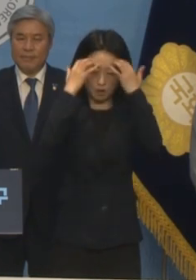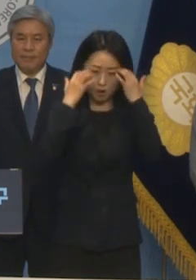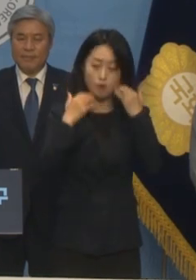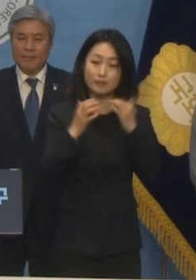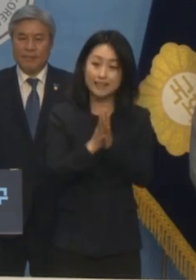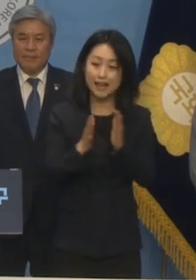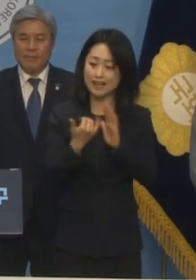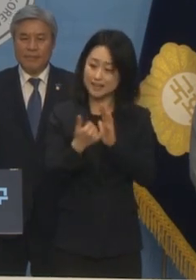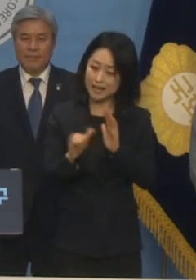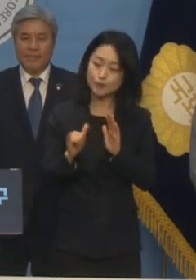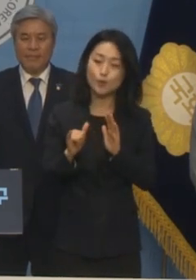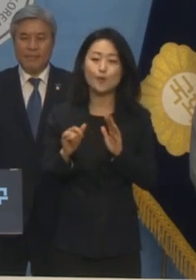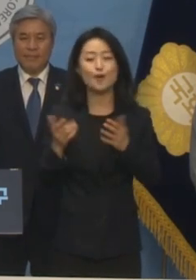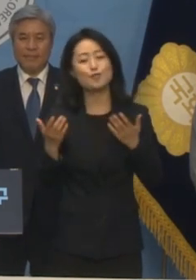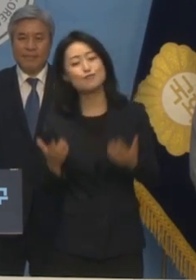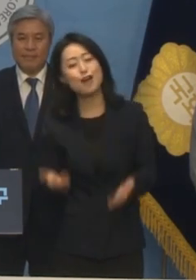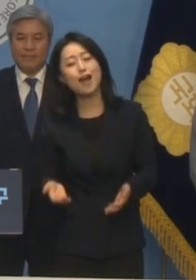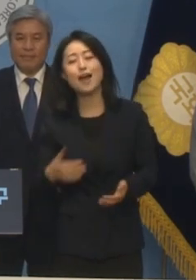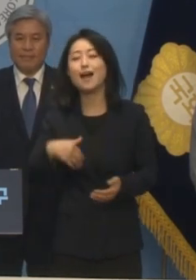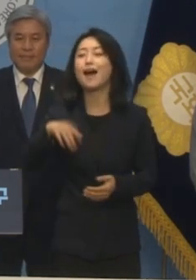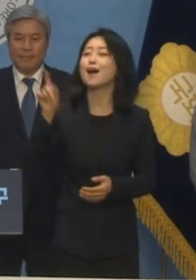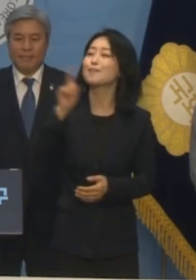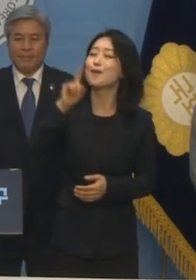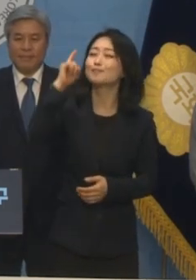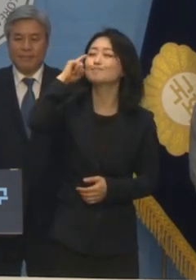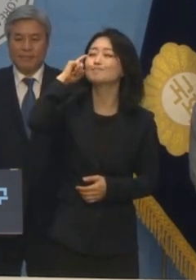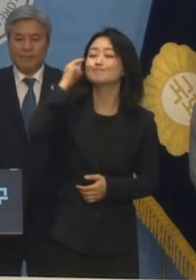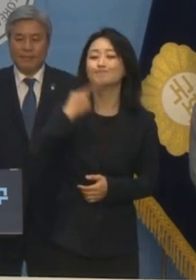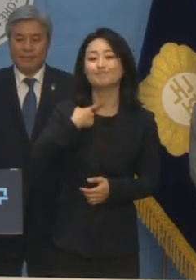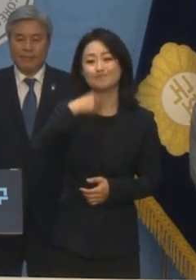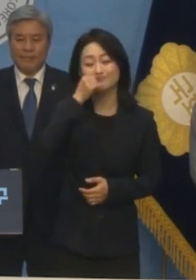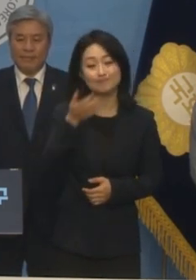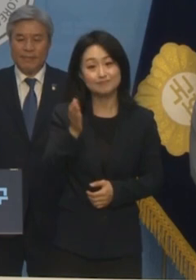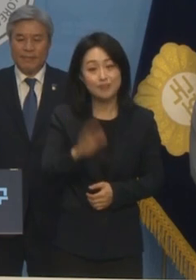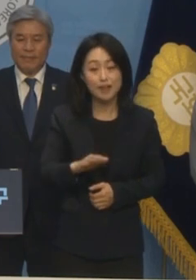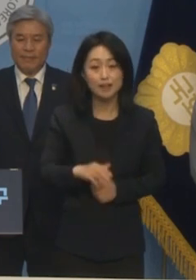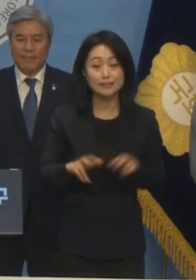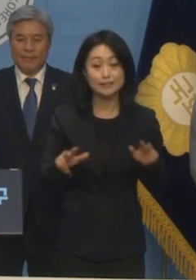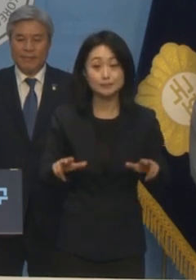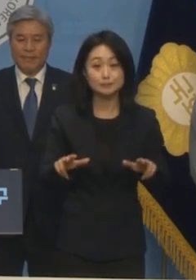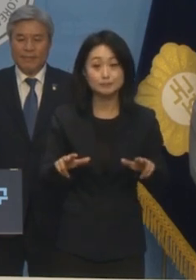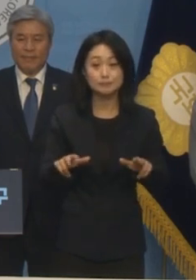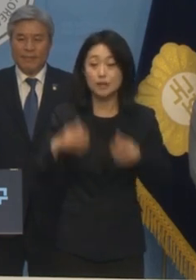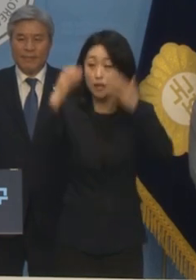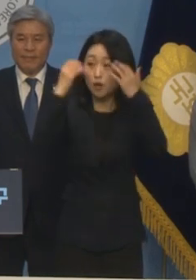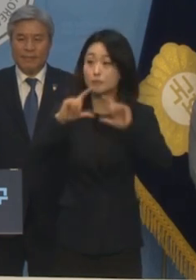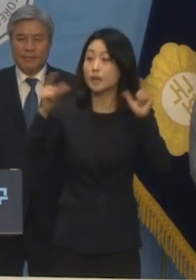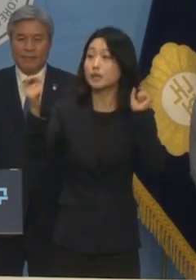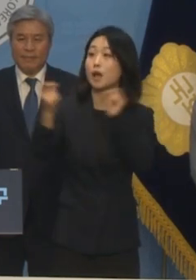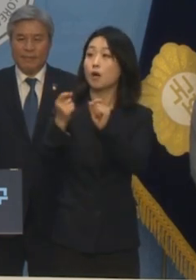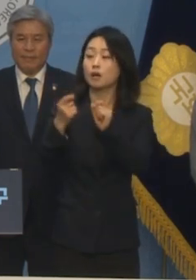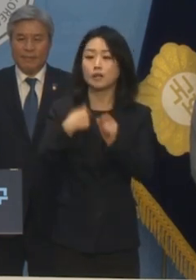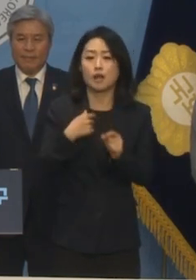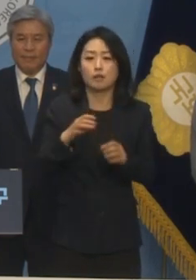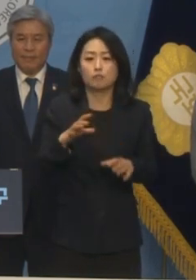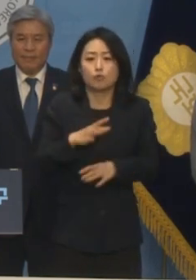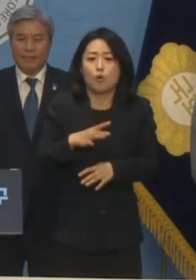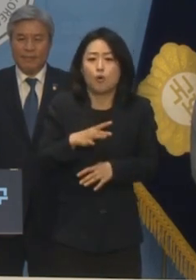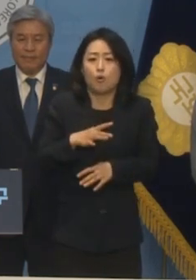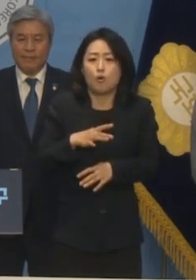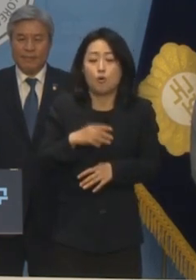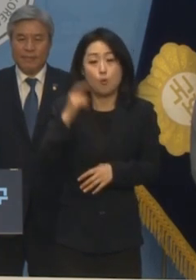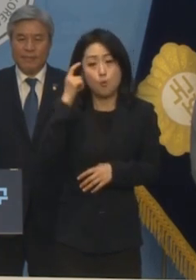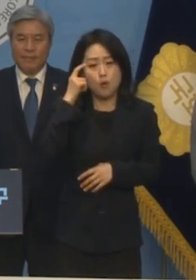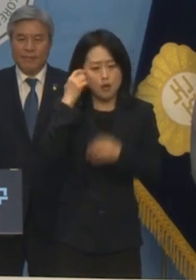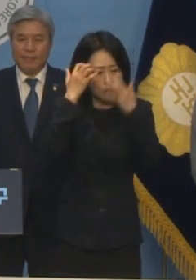시작되면 가족과 어디로 휴가를 갈지 즐겁게 고민했습니다. 하지만 지금은 다가오는 여름이 너무나 두렵습니다.